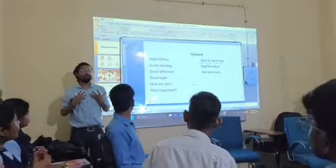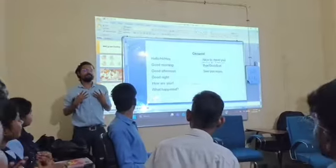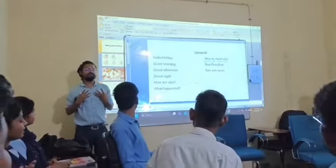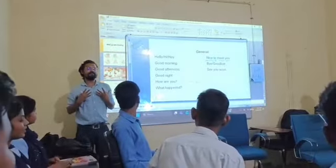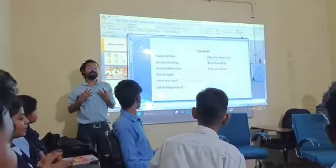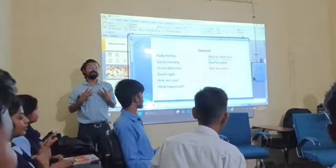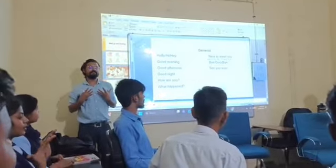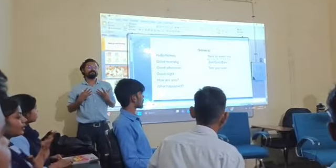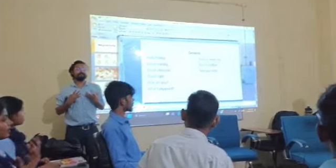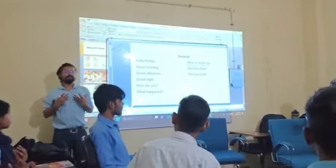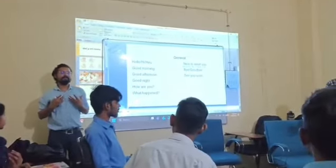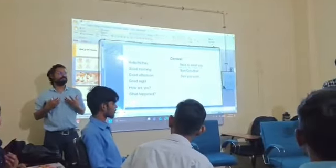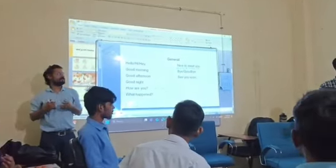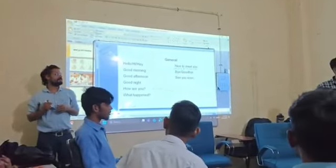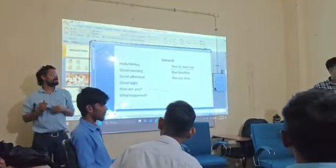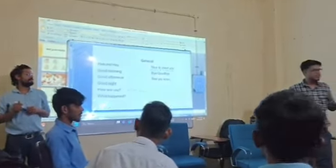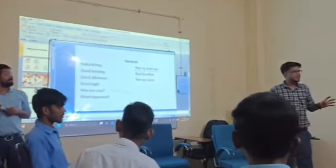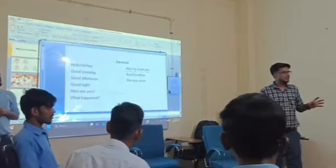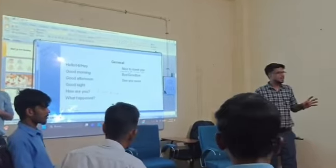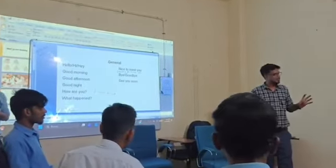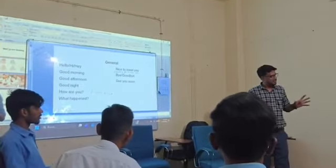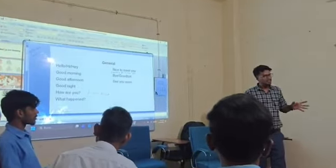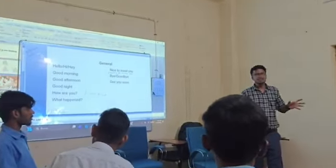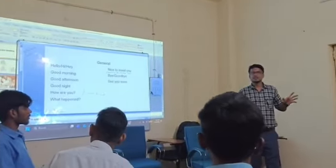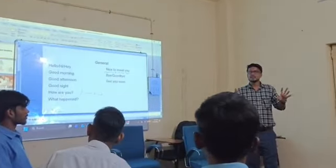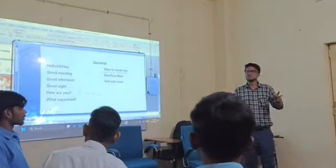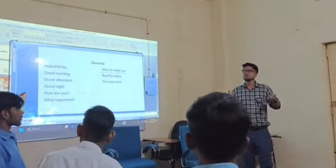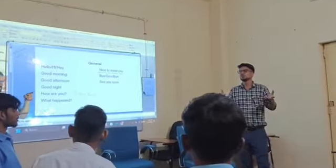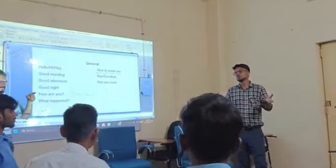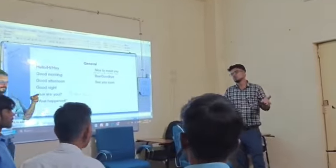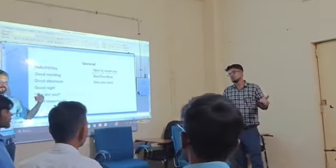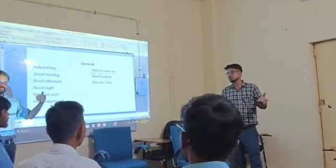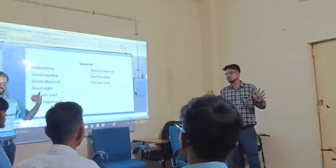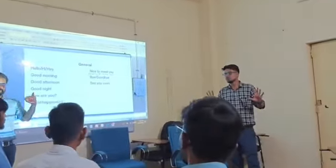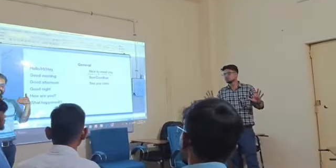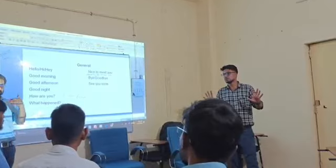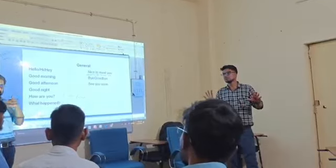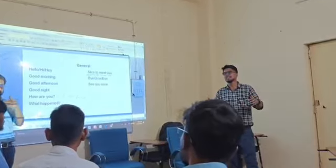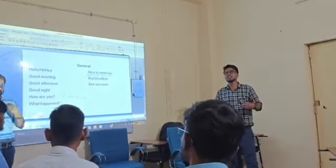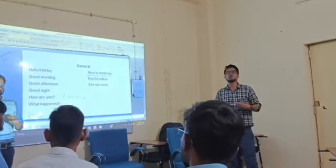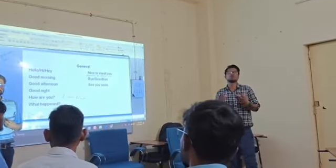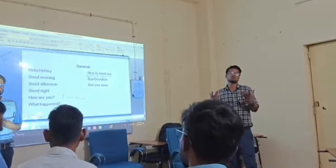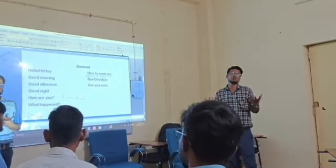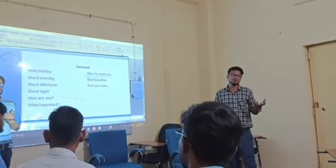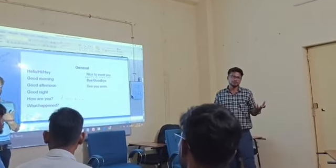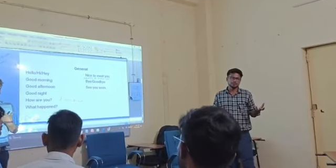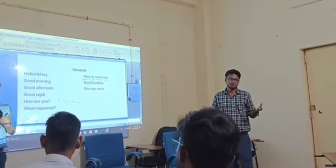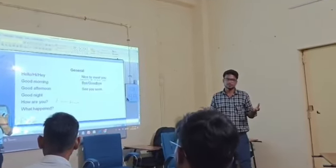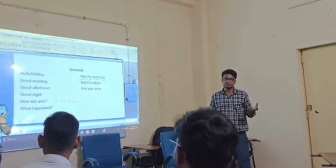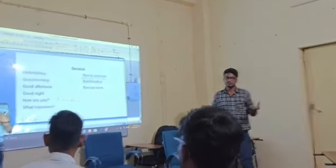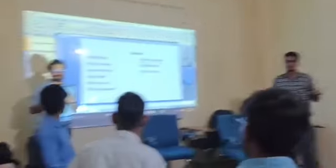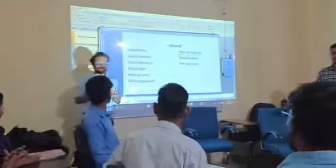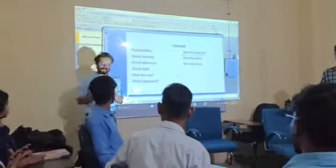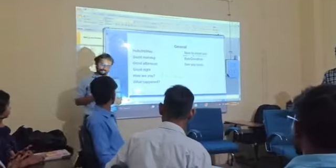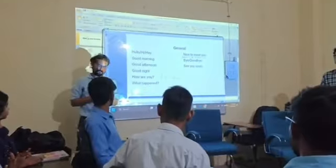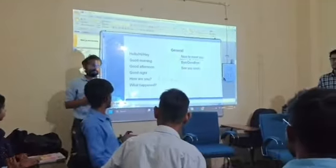क्या हुआ ये मतलब समझे? खुशी हुई, हैप्पी टू सी यू, मतलब देख के बहुत खुशी हुई, ठीक